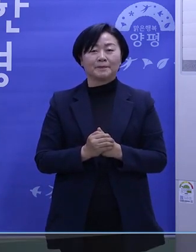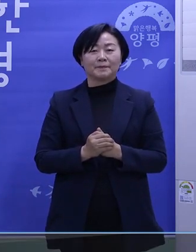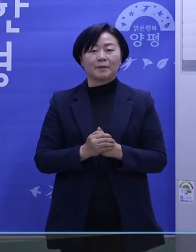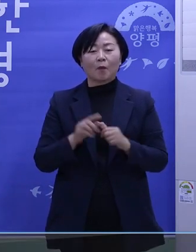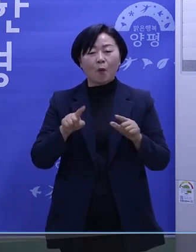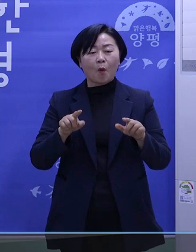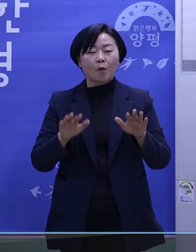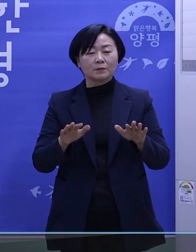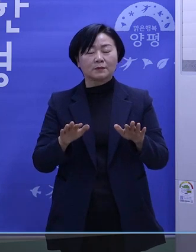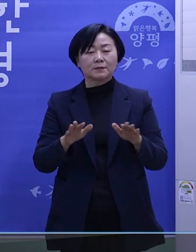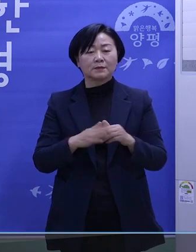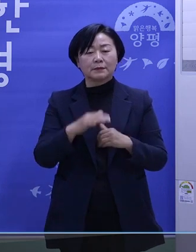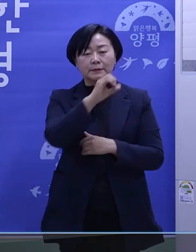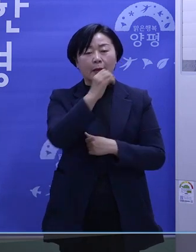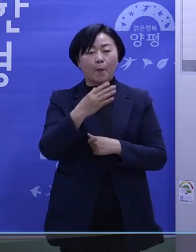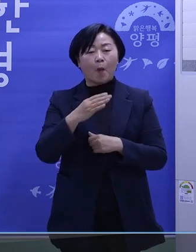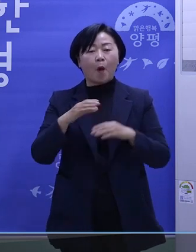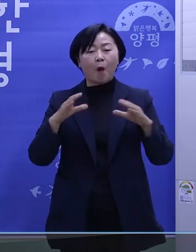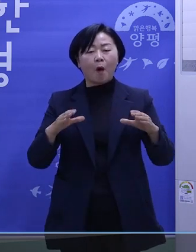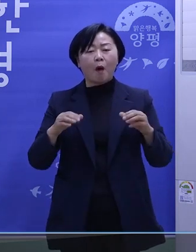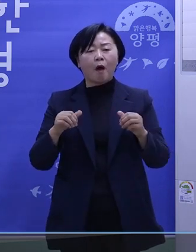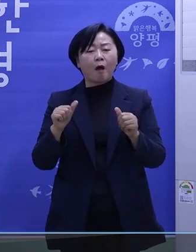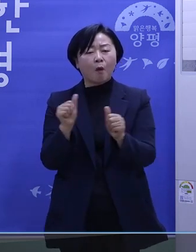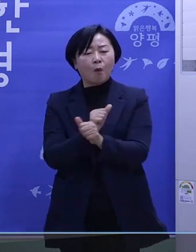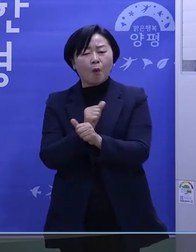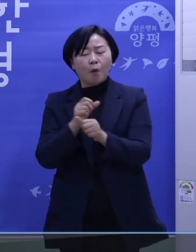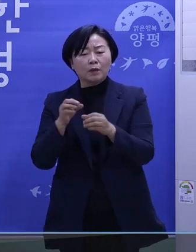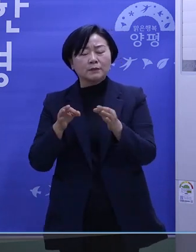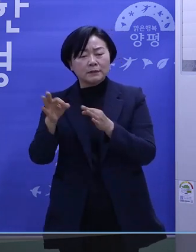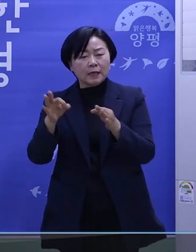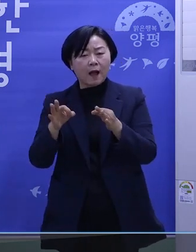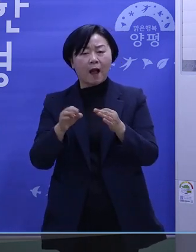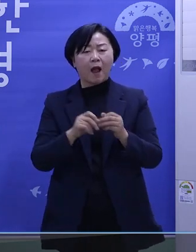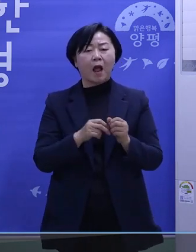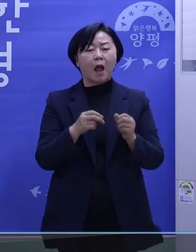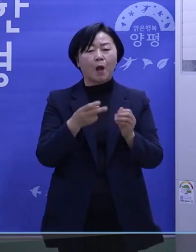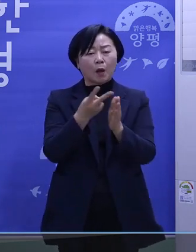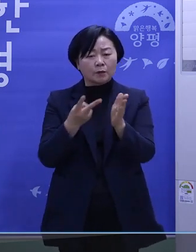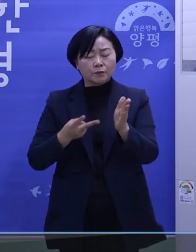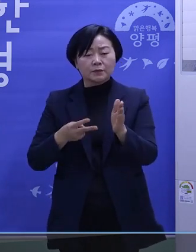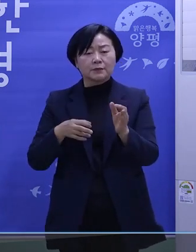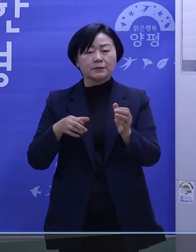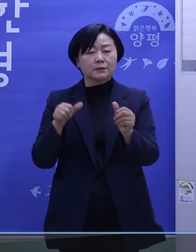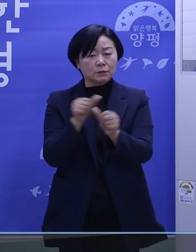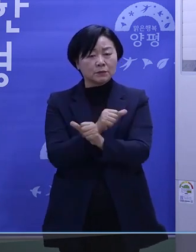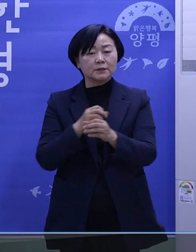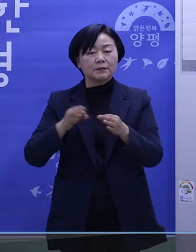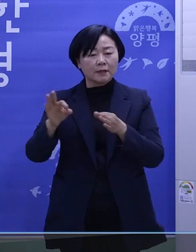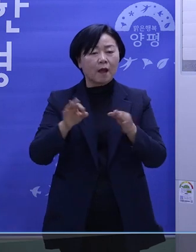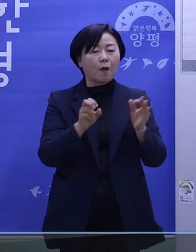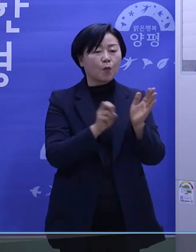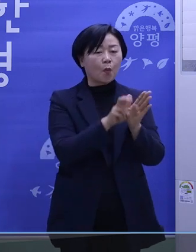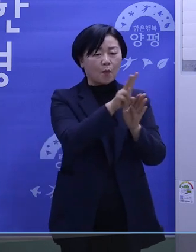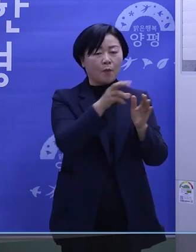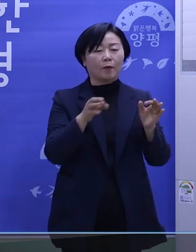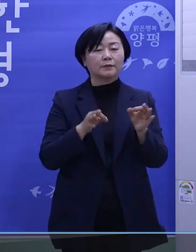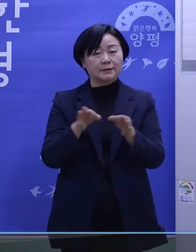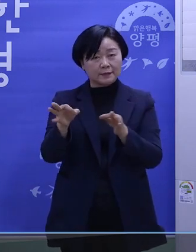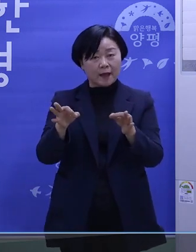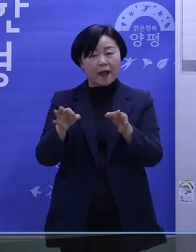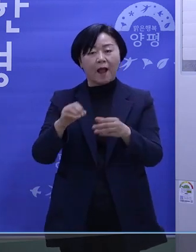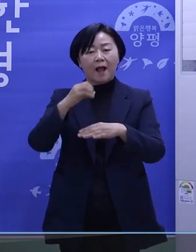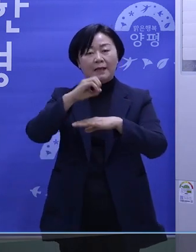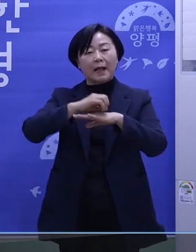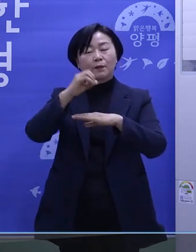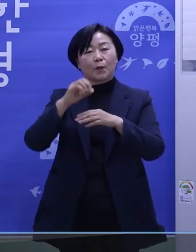이와 함께 양평 맑은물 시장을 비롯한 양수리 전통시장, 용문 천년시장,